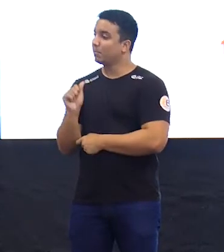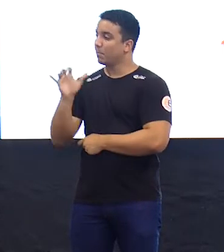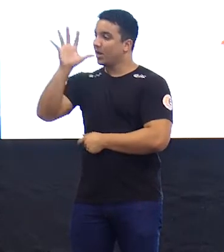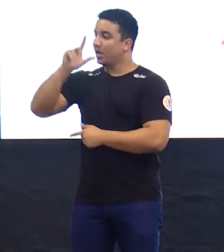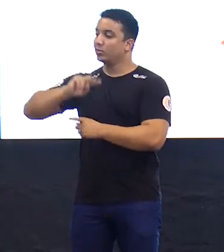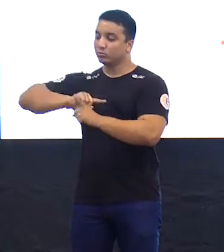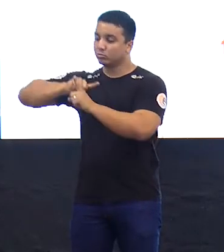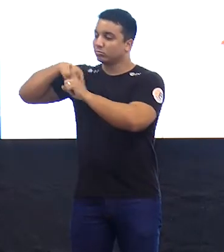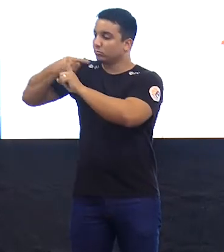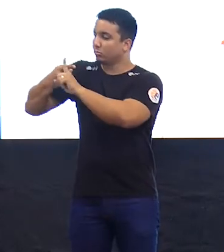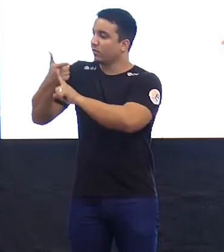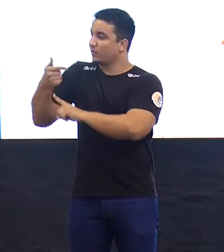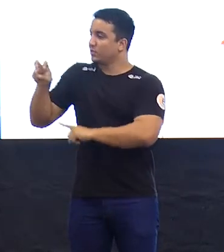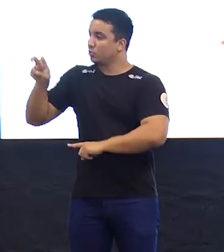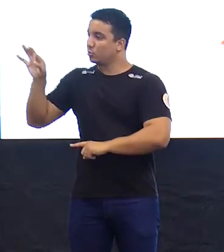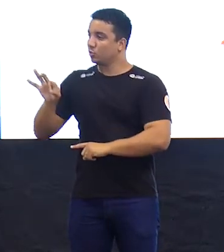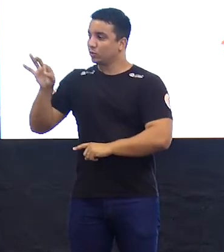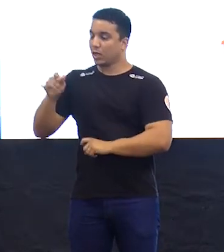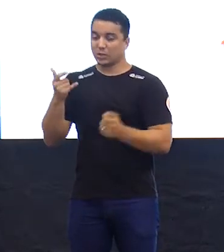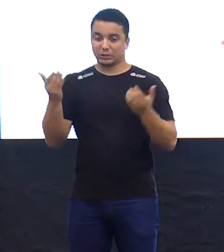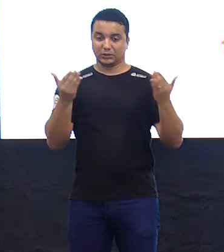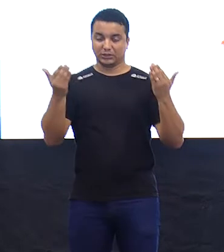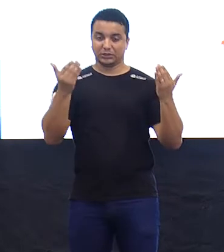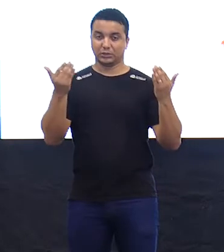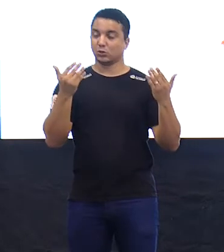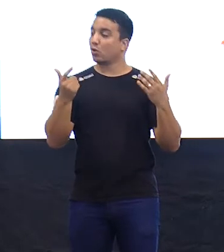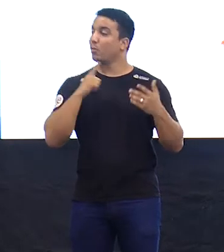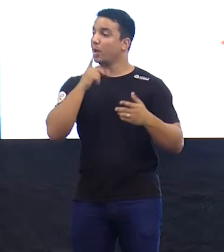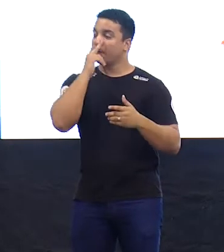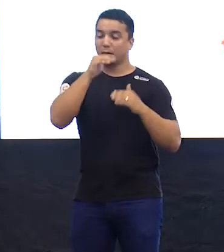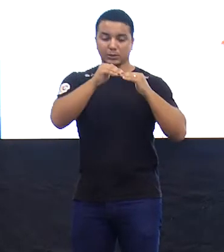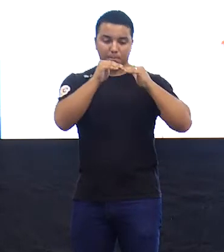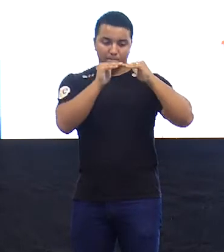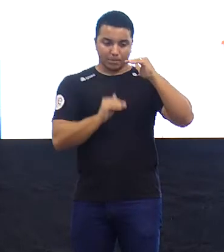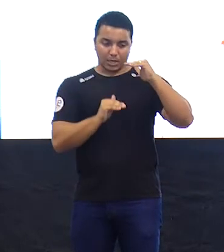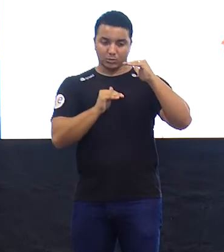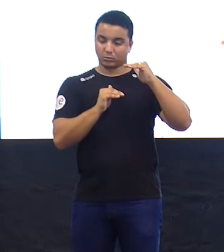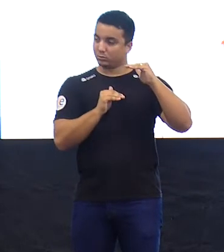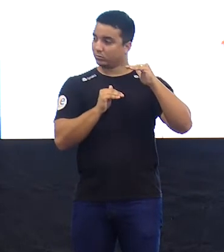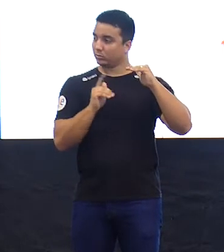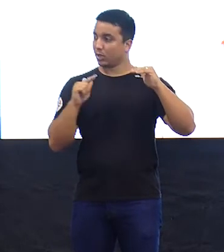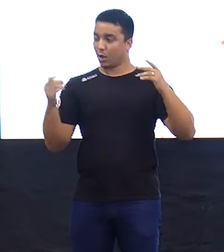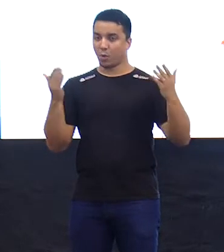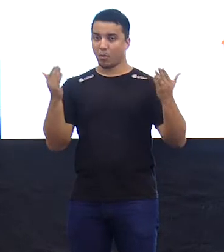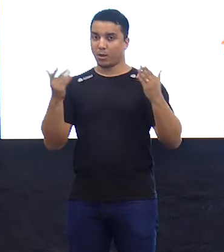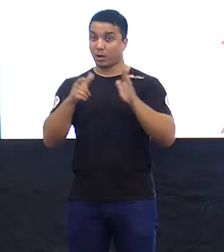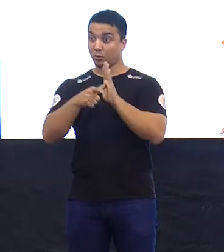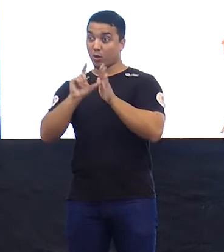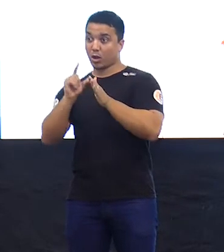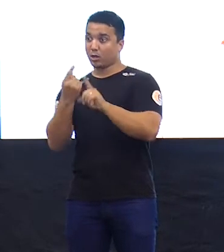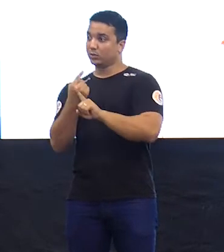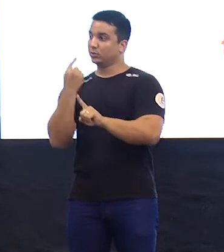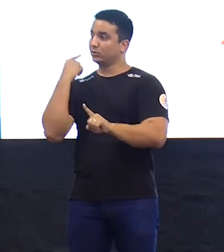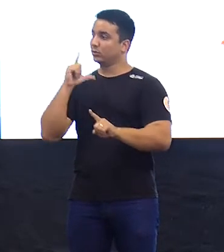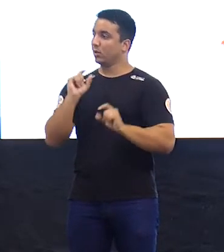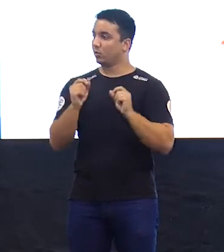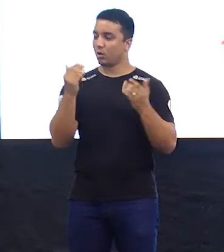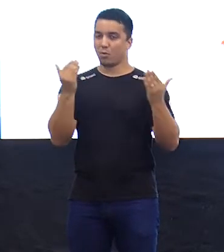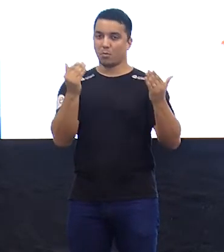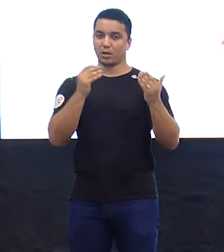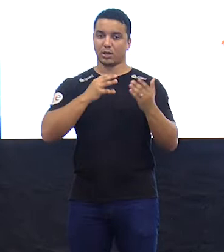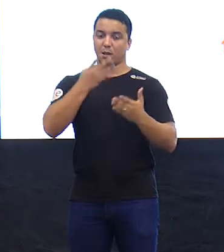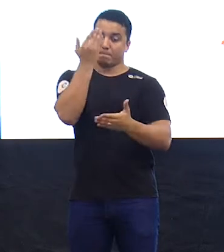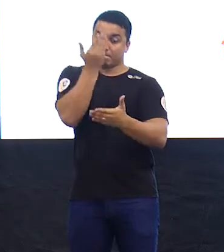vê quanto foi que ele está ganhando a menos em relação ao aumento de preço. Então